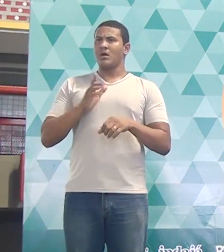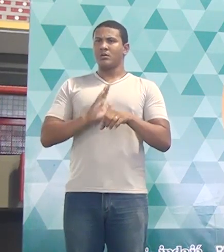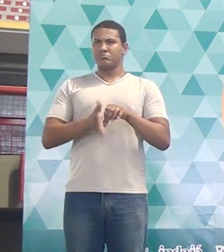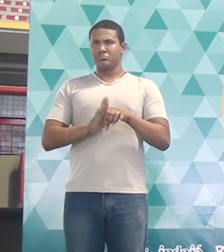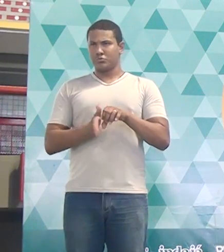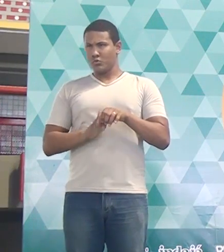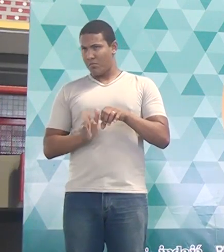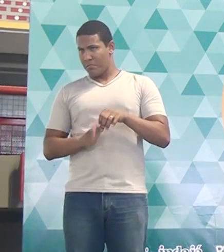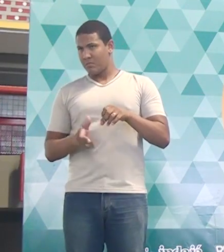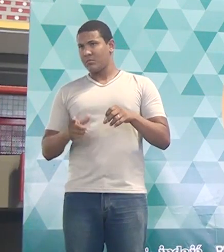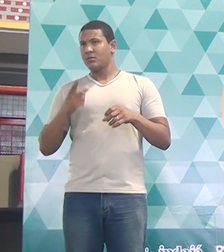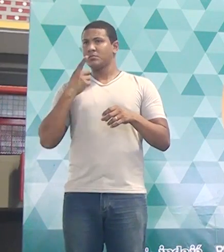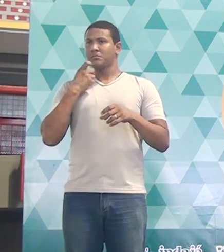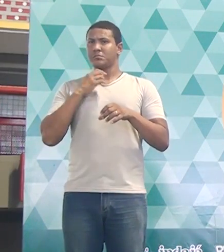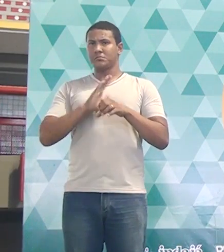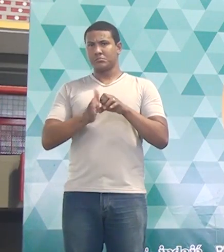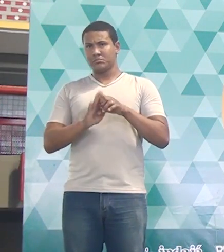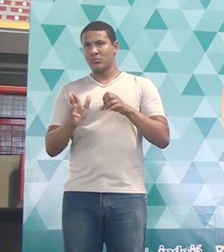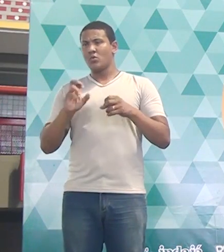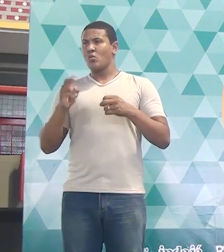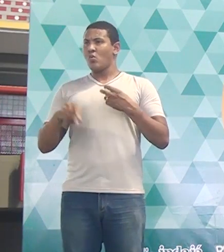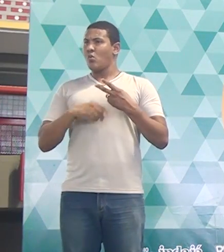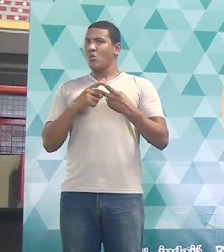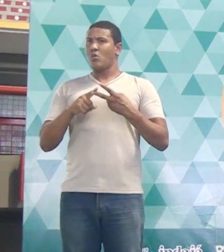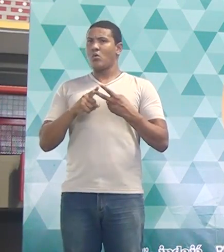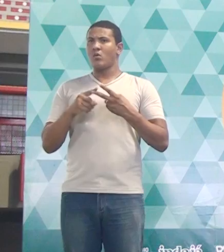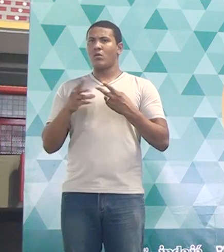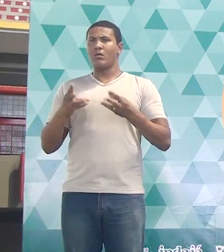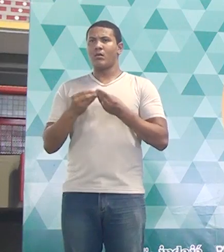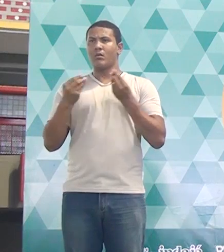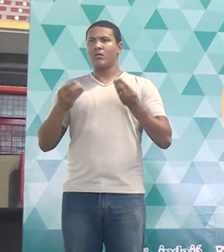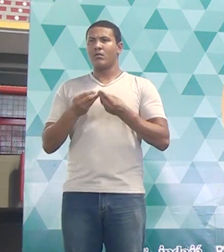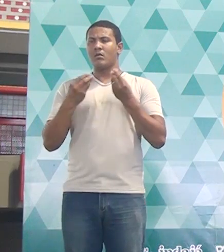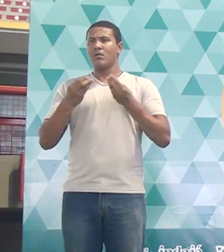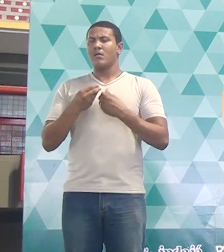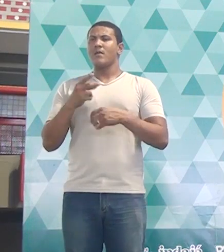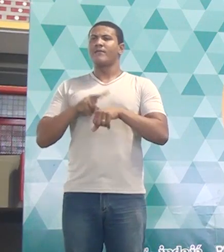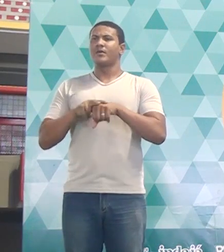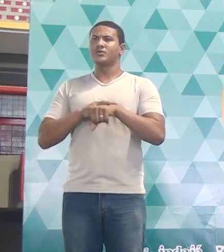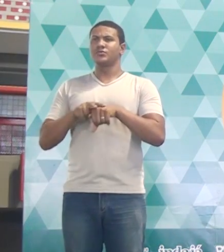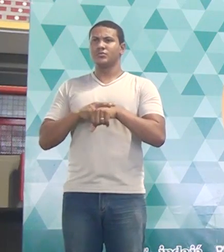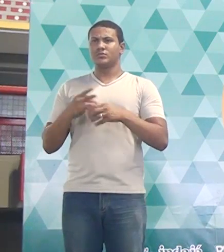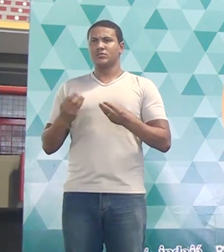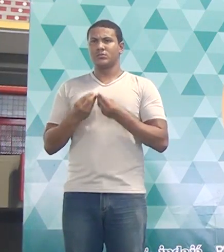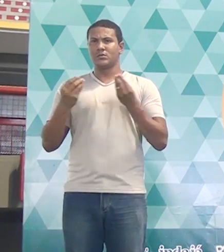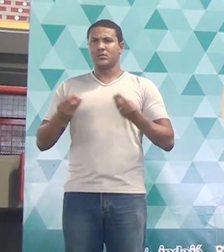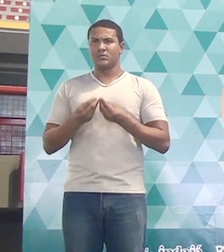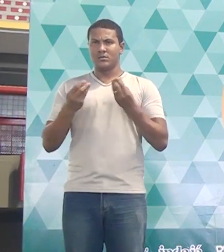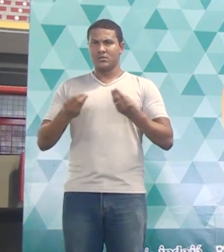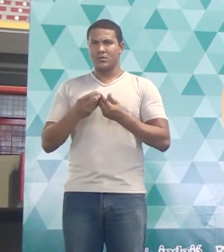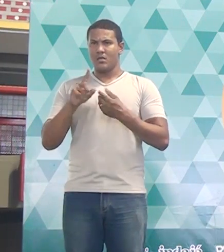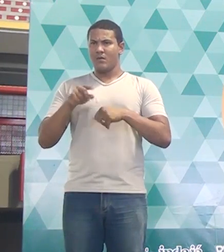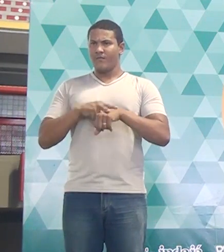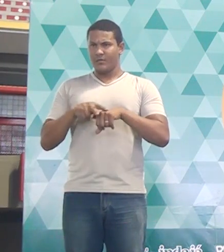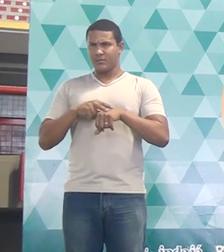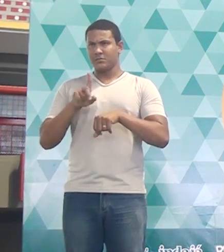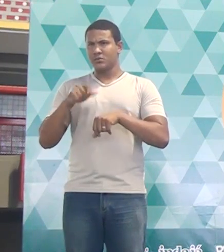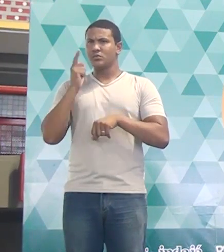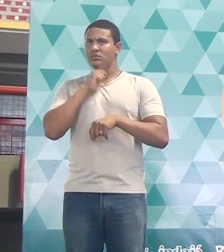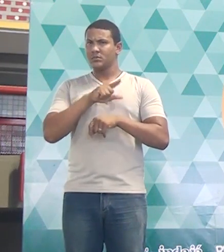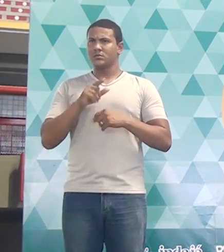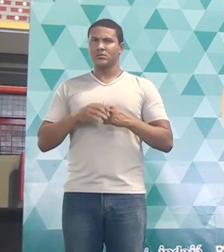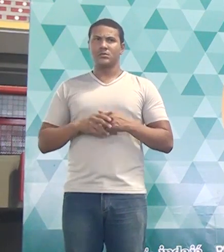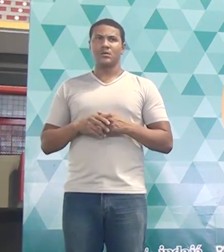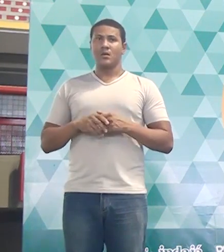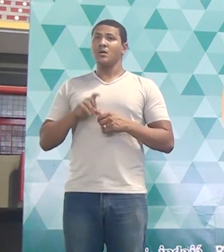no espinafre. Se você come muito tomate, muito espinafre, você ingere muito ácido oxálico. E ele também pode contribuir para você ter cálculo